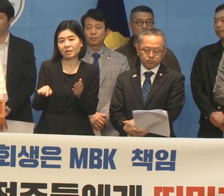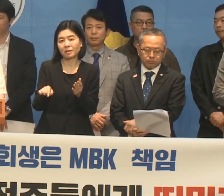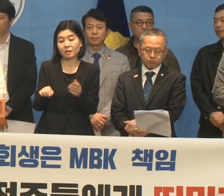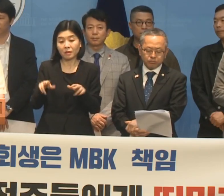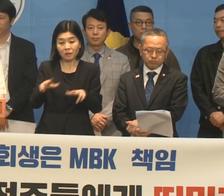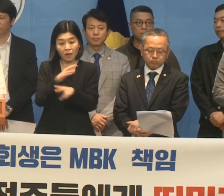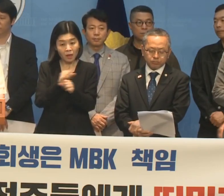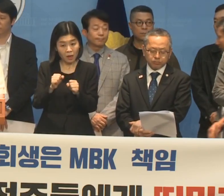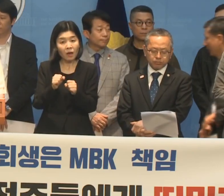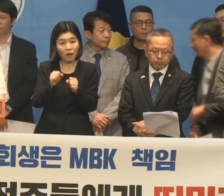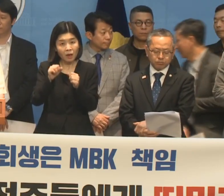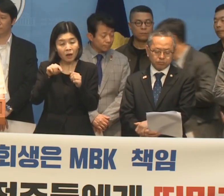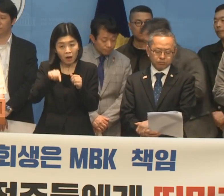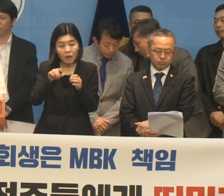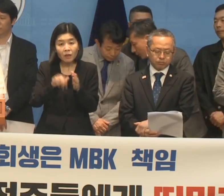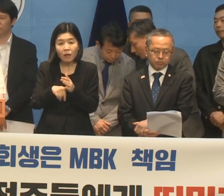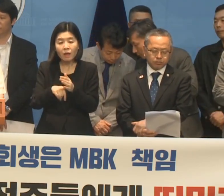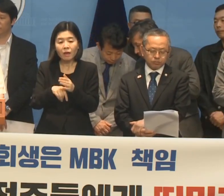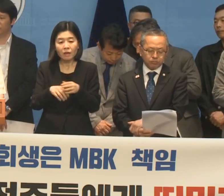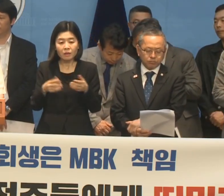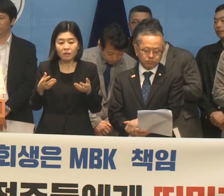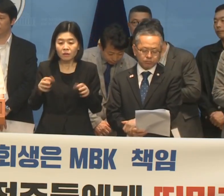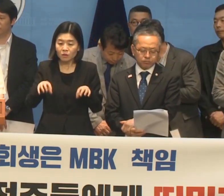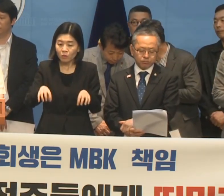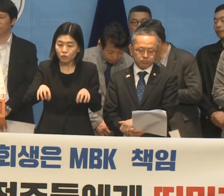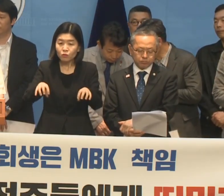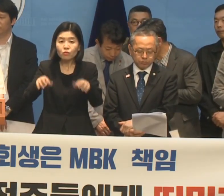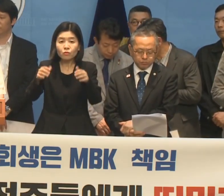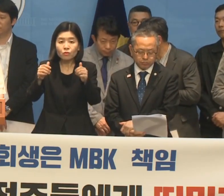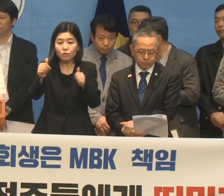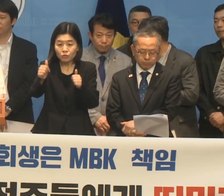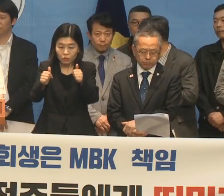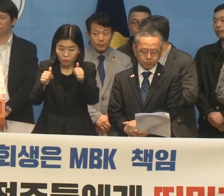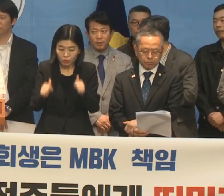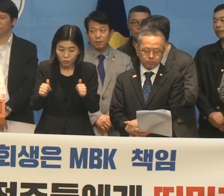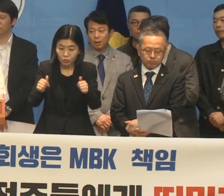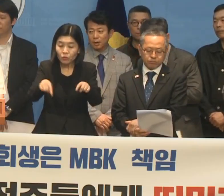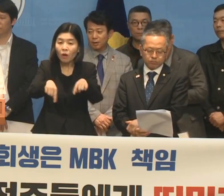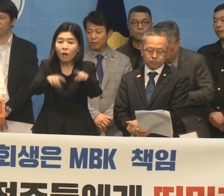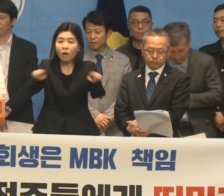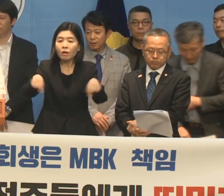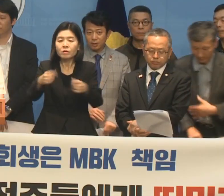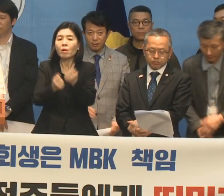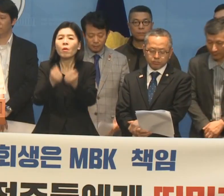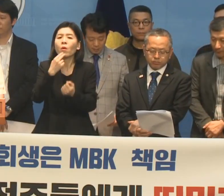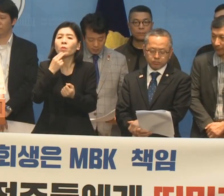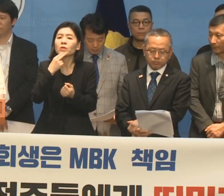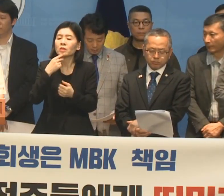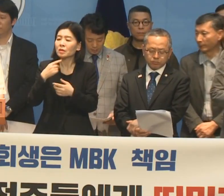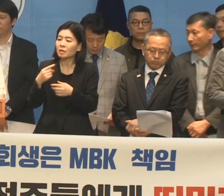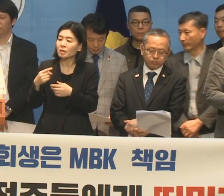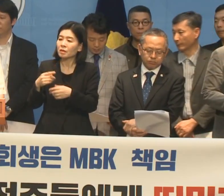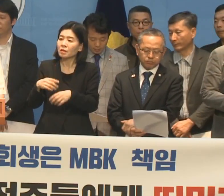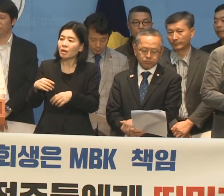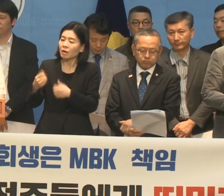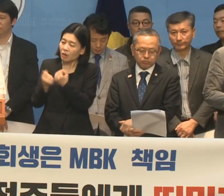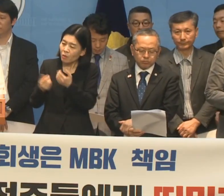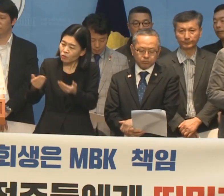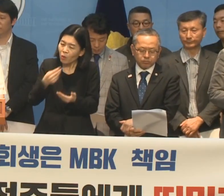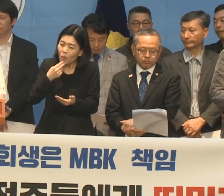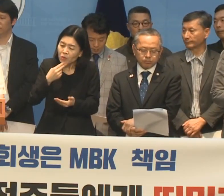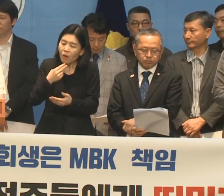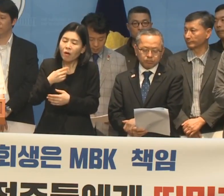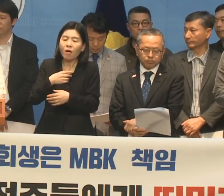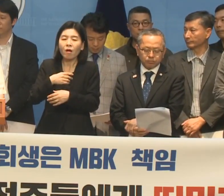계약이 체결되는 과정에서도 다수의 점주님들의 정확한 설명 없이 불리한 계약을 체결하도록 강요받았다는 점을